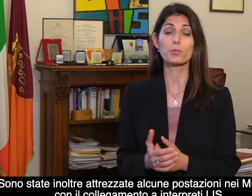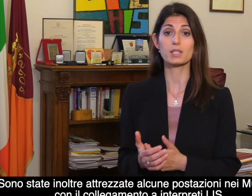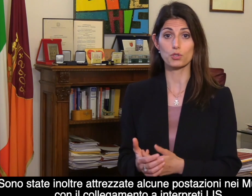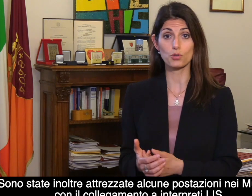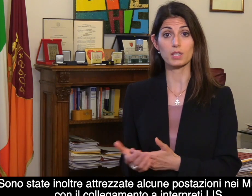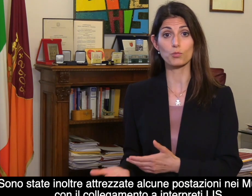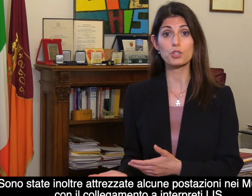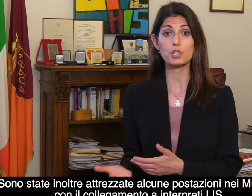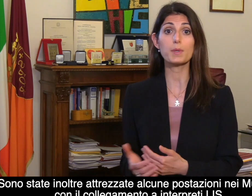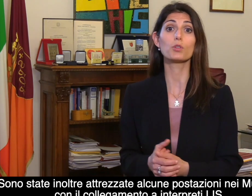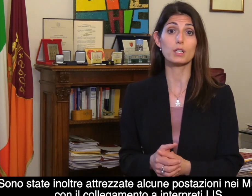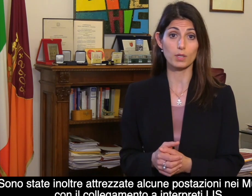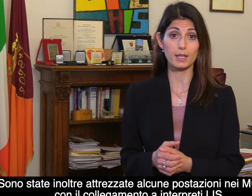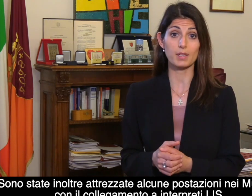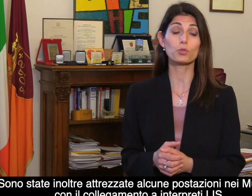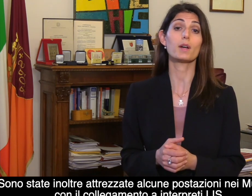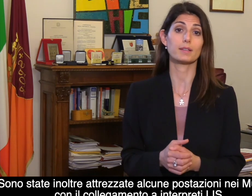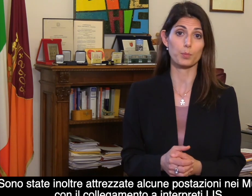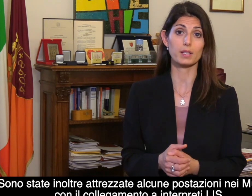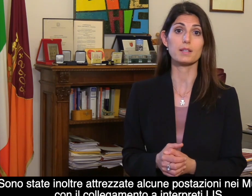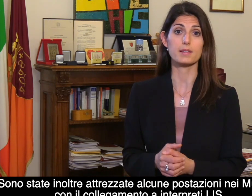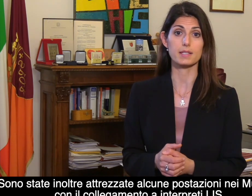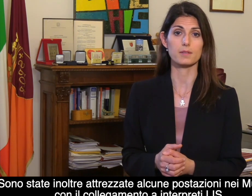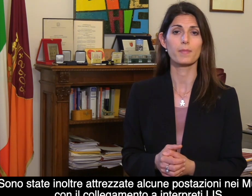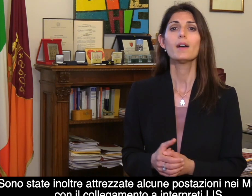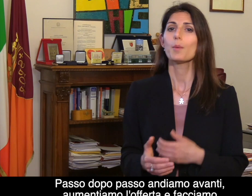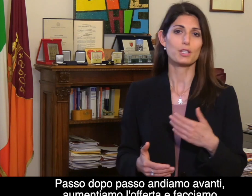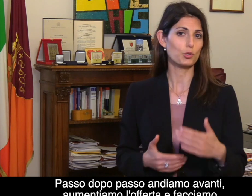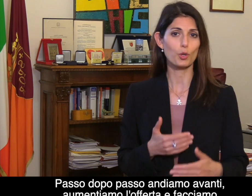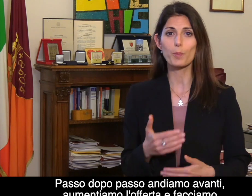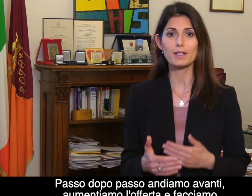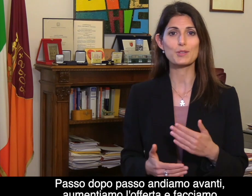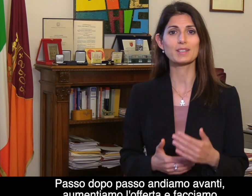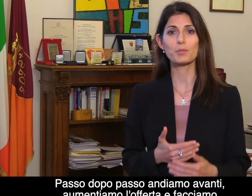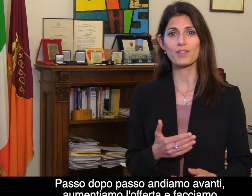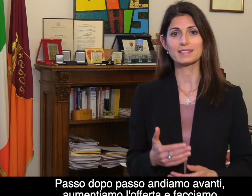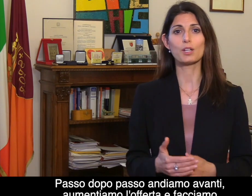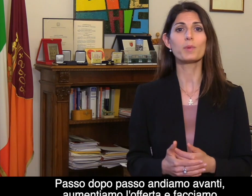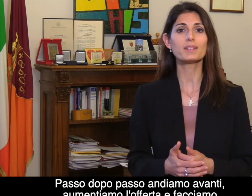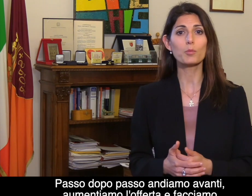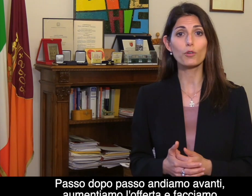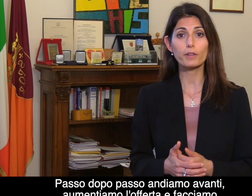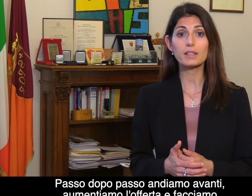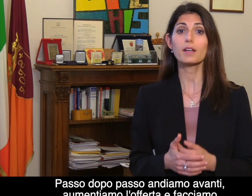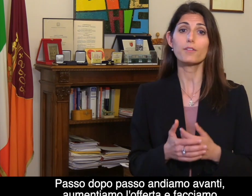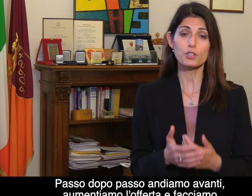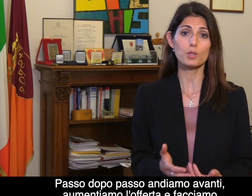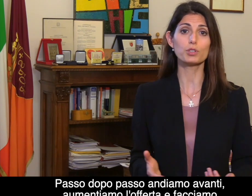postazioni nei municipi con il collegamento a interpreti lis passo dopo passo andiamo avanti aumentiamo l'offerta e facciamo di